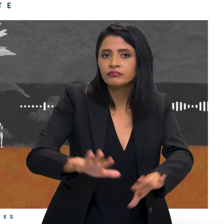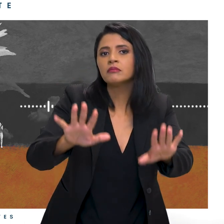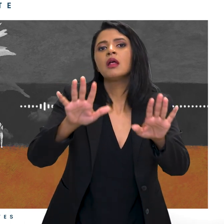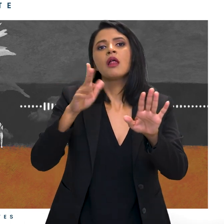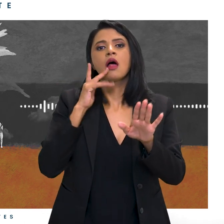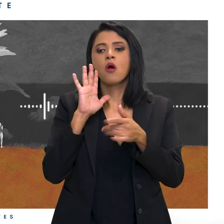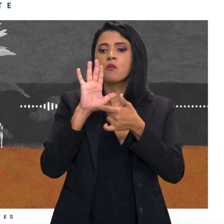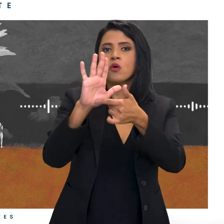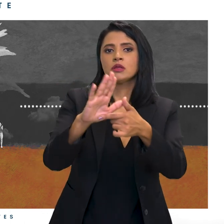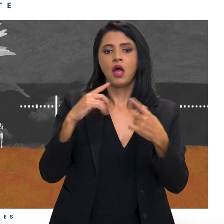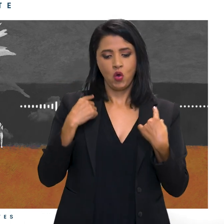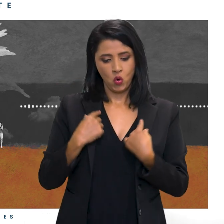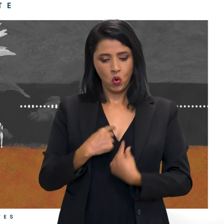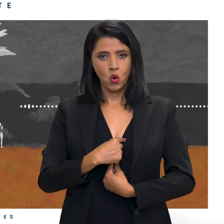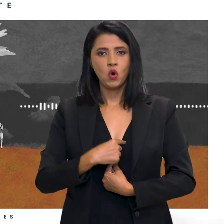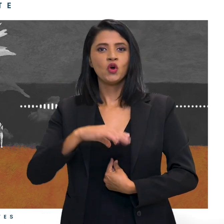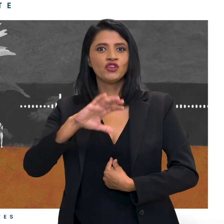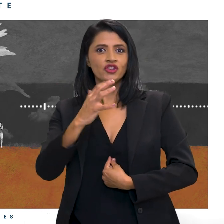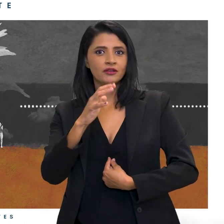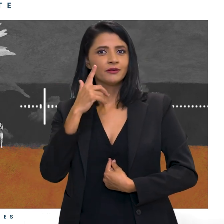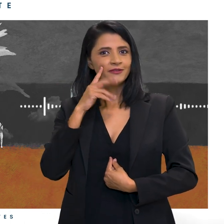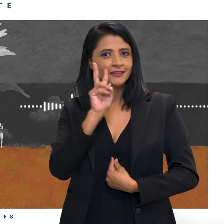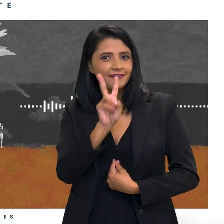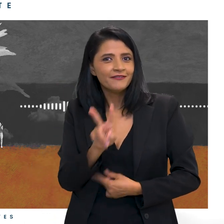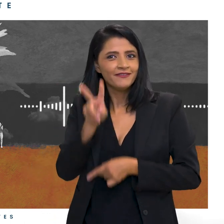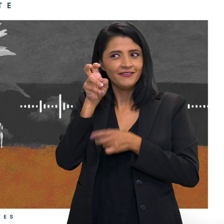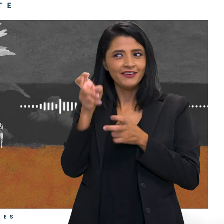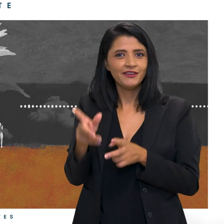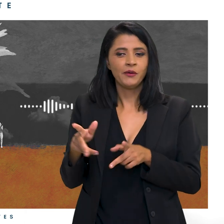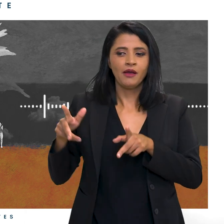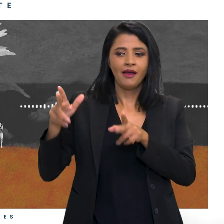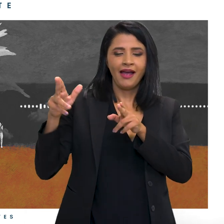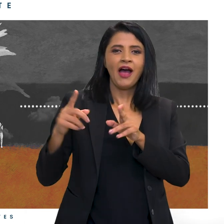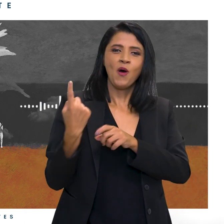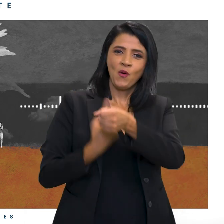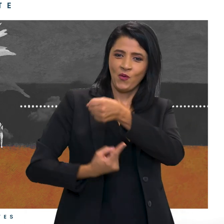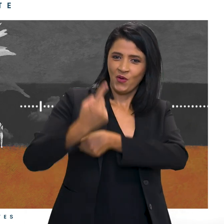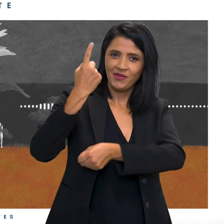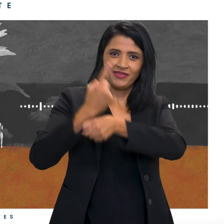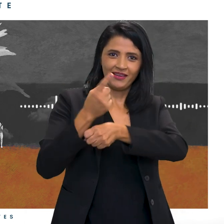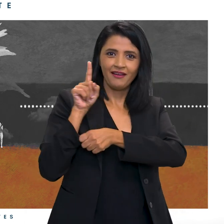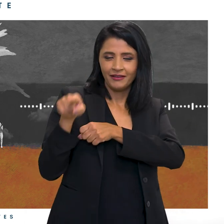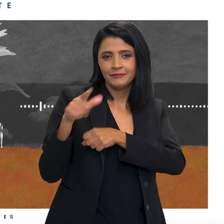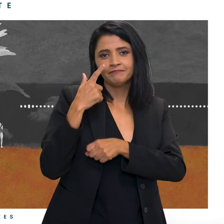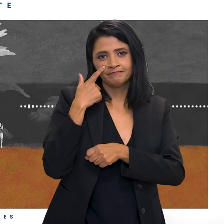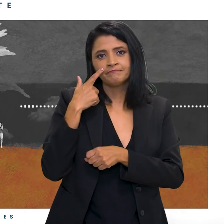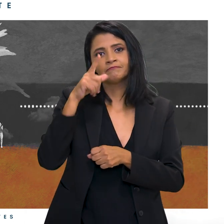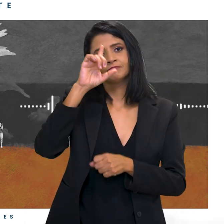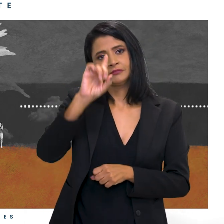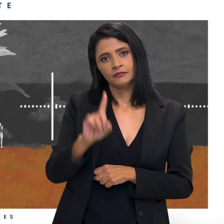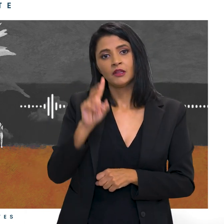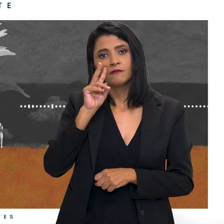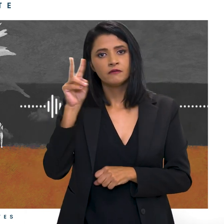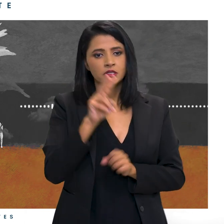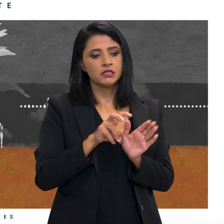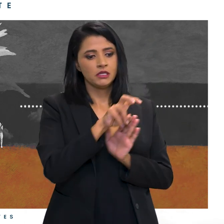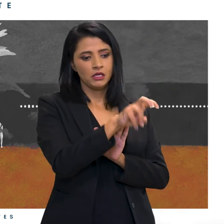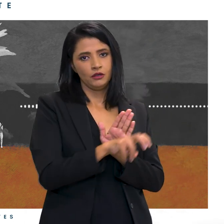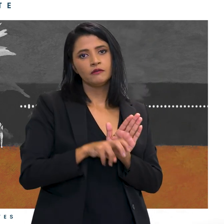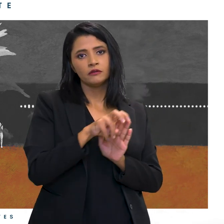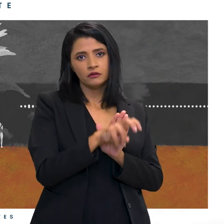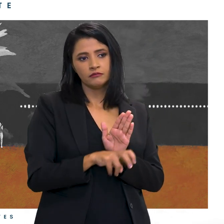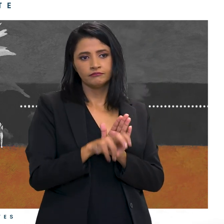espalhar a palavra do cordão de girassol. Afinal, como você percebeu no trechinho que a gente resgatou de um ano atrás, ela tem uma